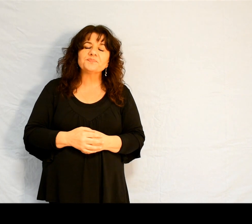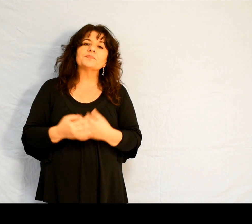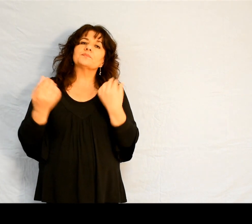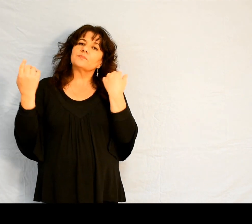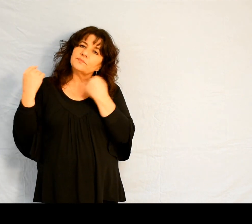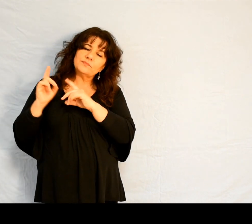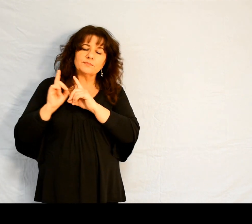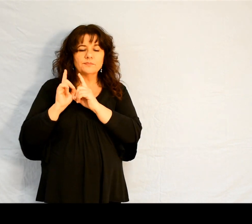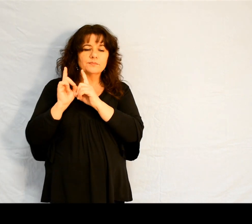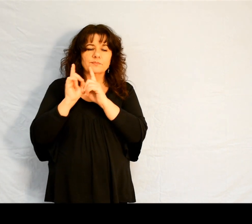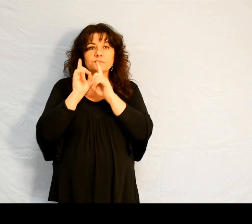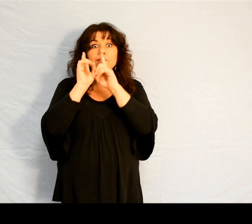Or, pendant qu'il était là,